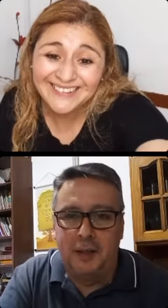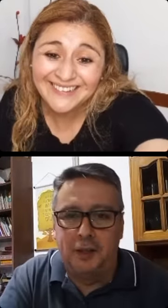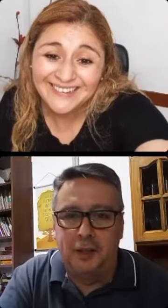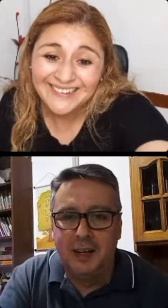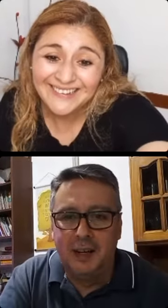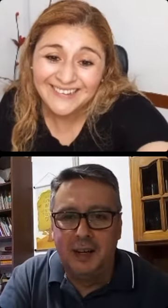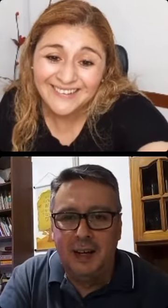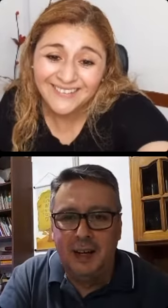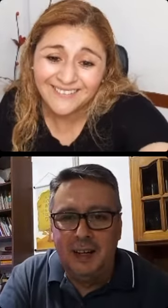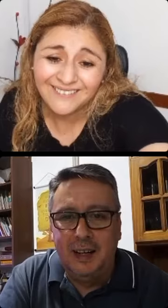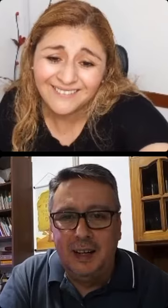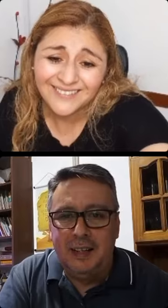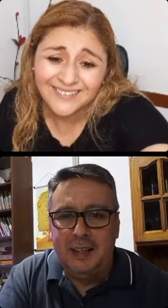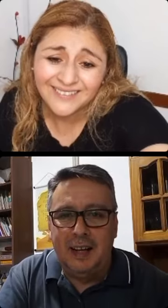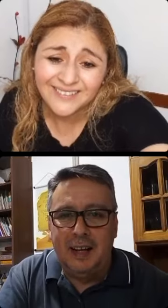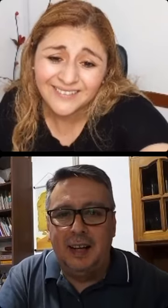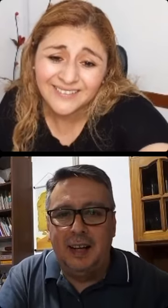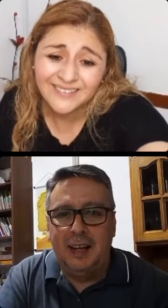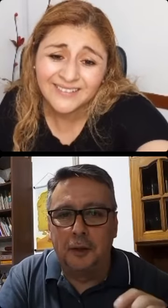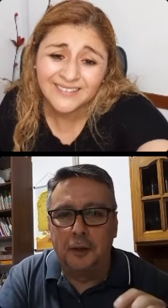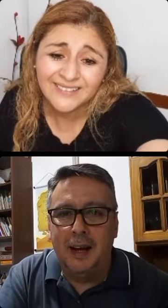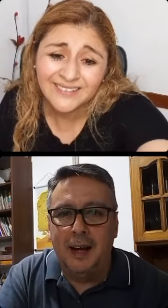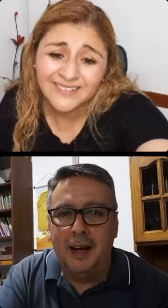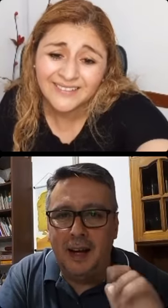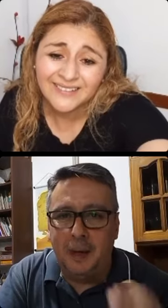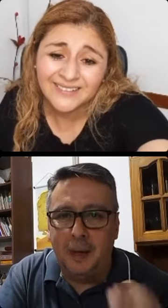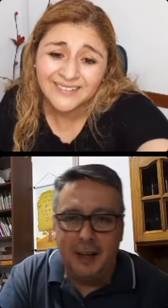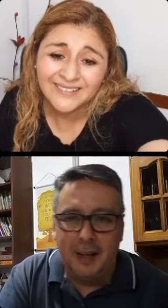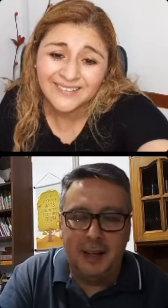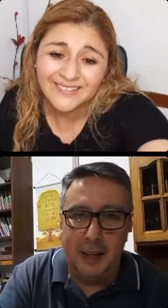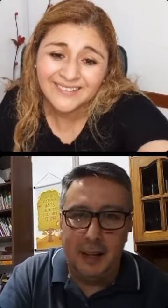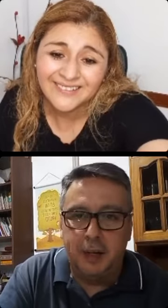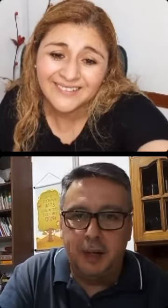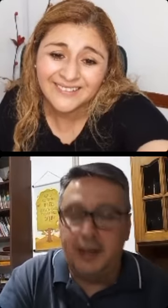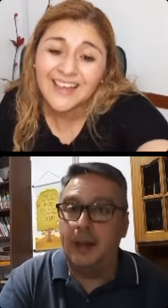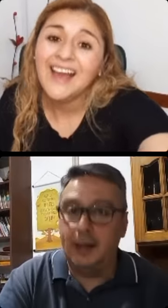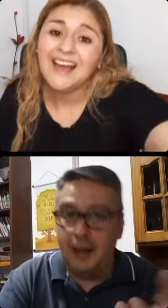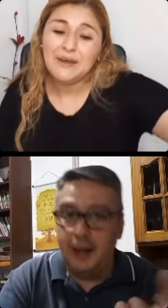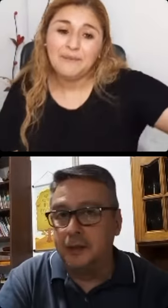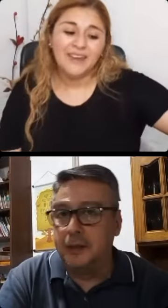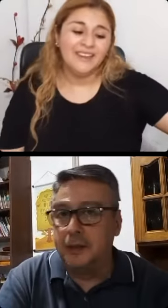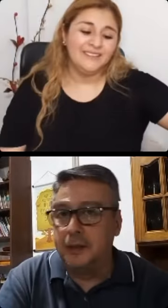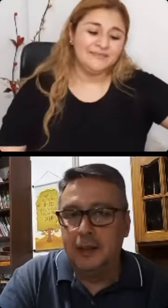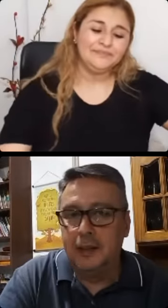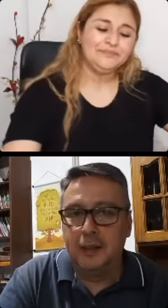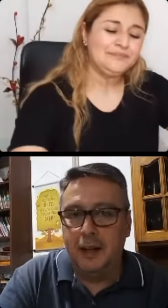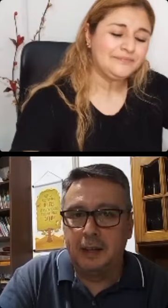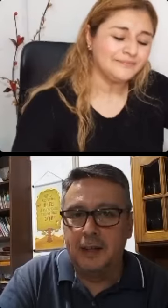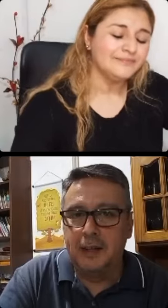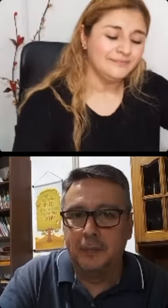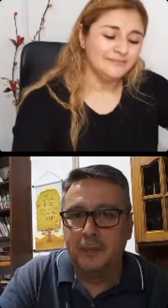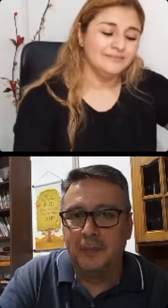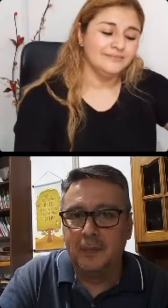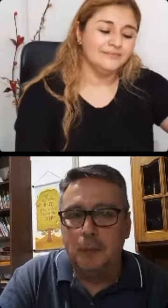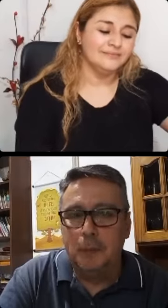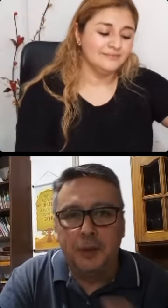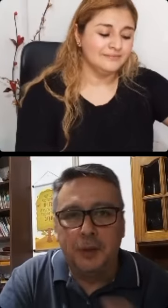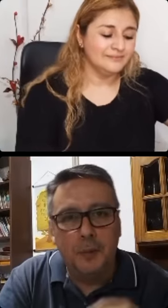el amor de Dios dice Natalia él solo mira a una Natalia justificada claro claro que sí